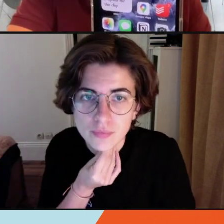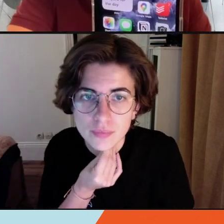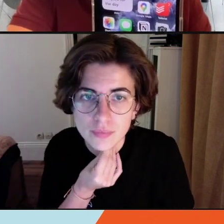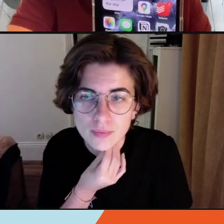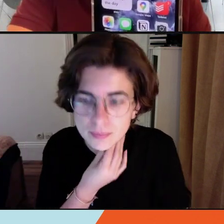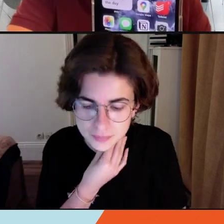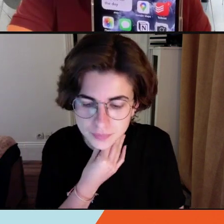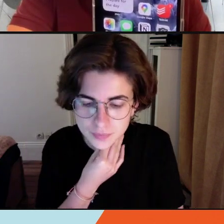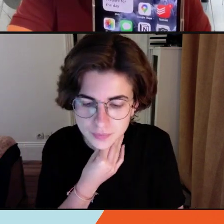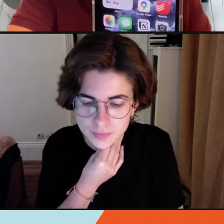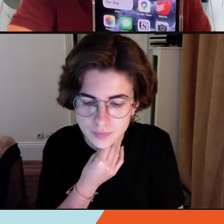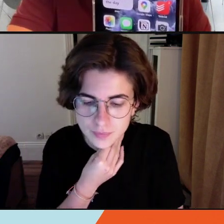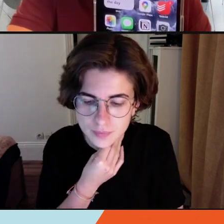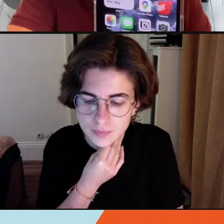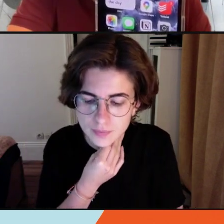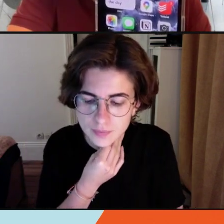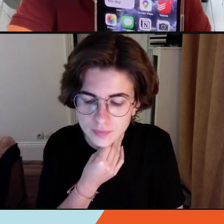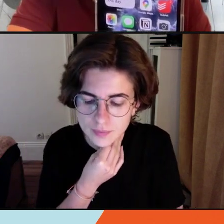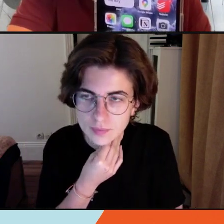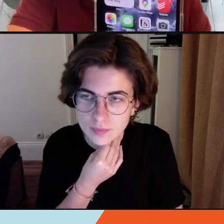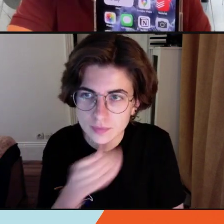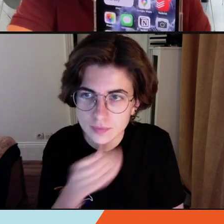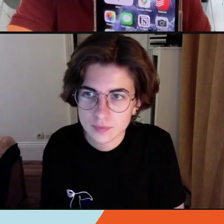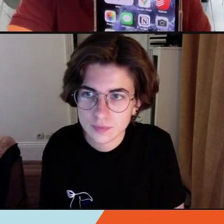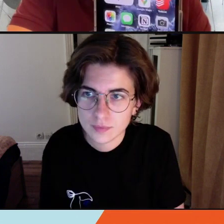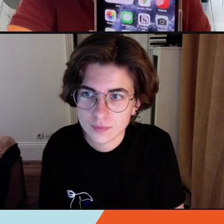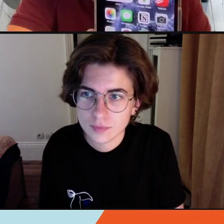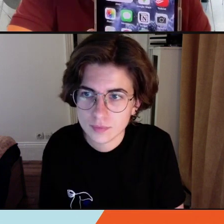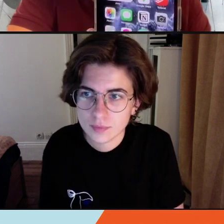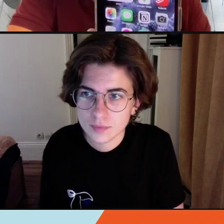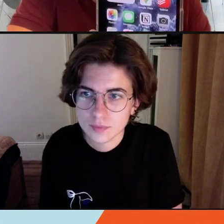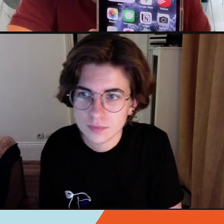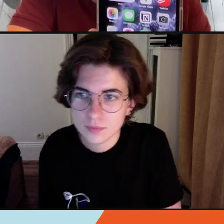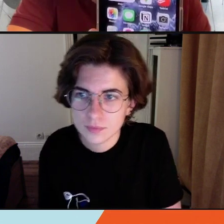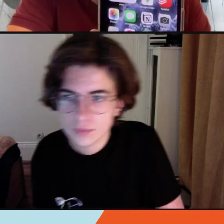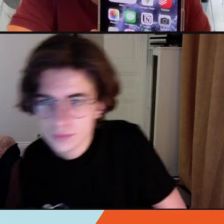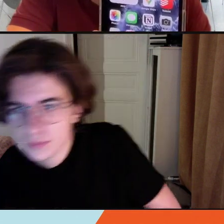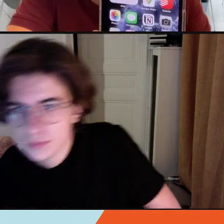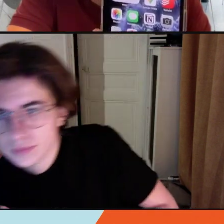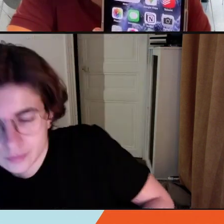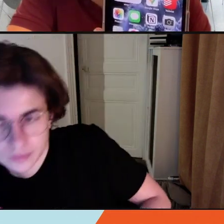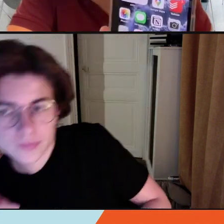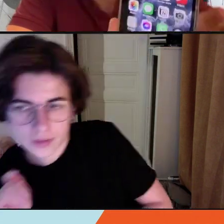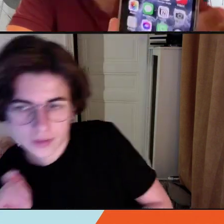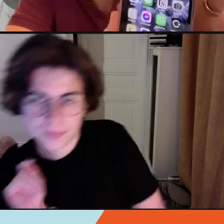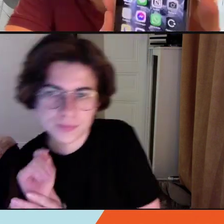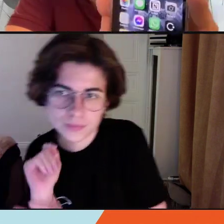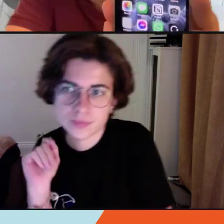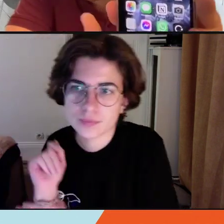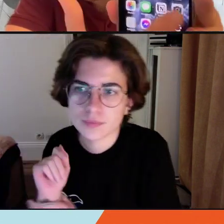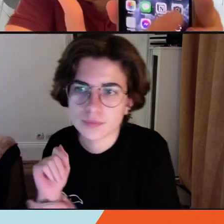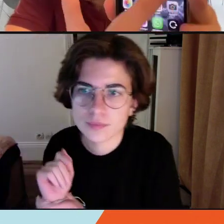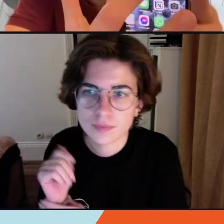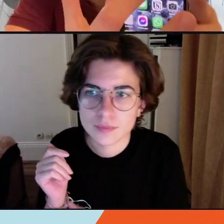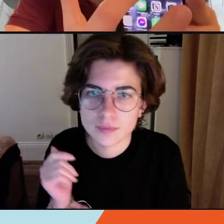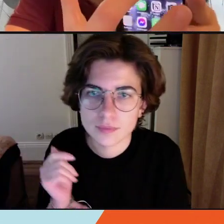pendant que je regarde d'autres choses sur mon portable. Et je peux même le déplacer.